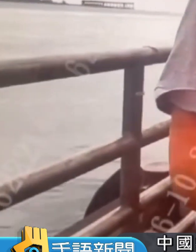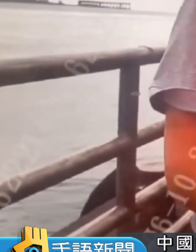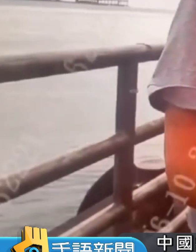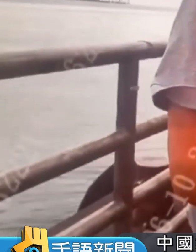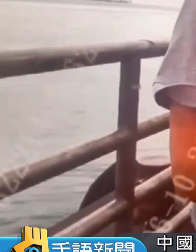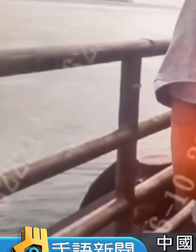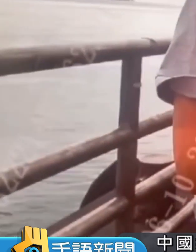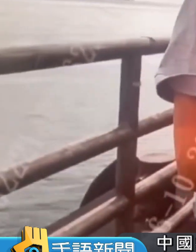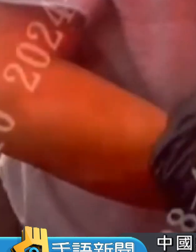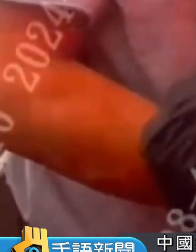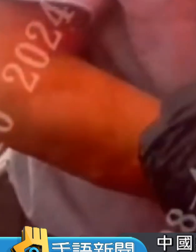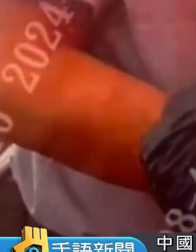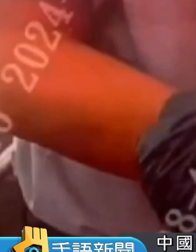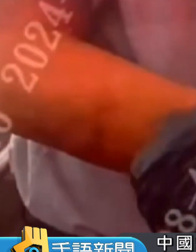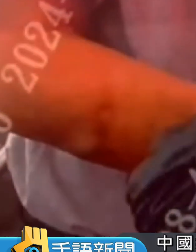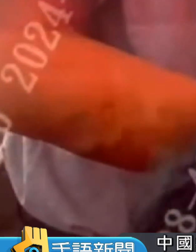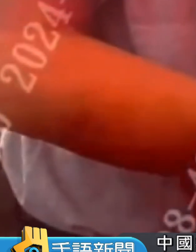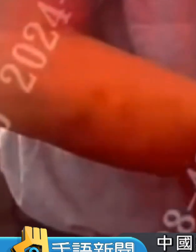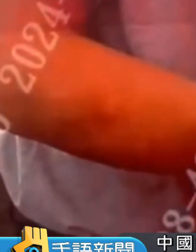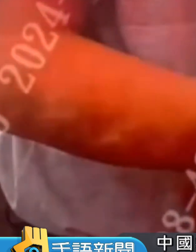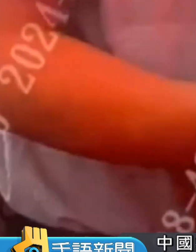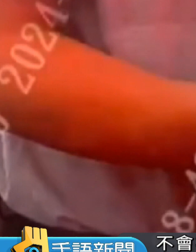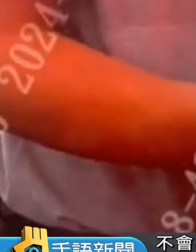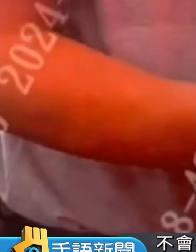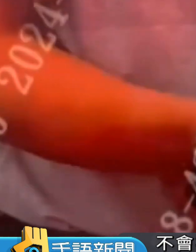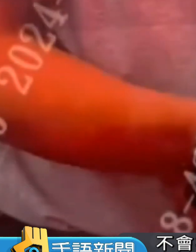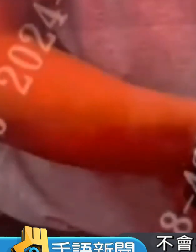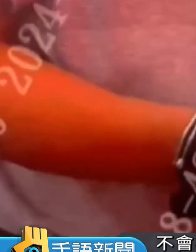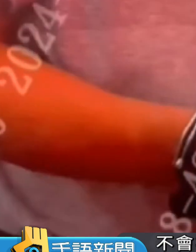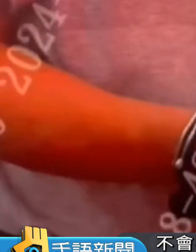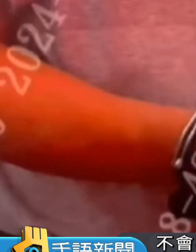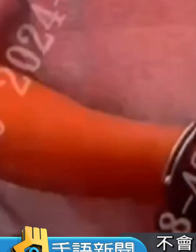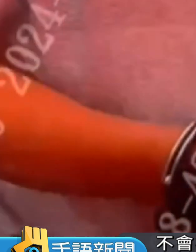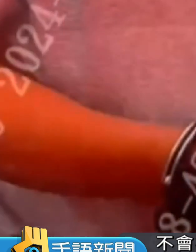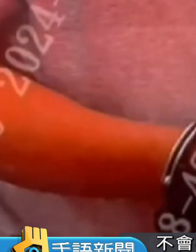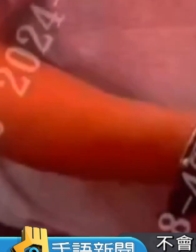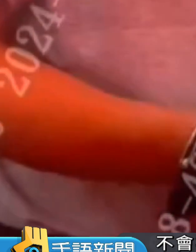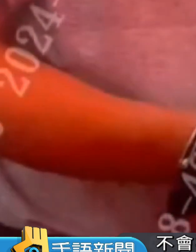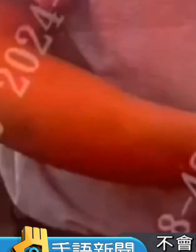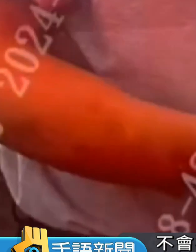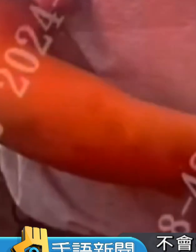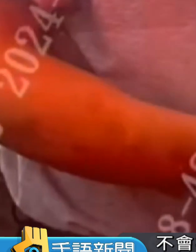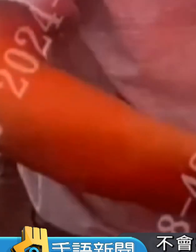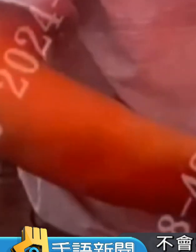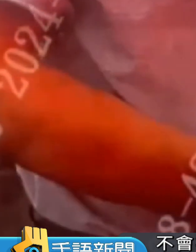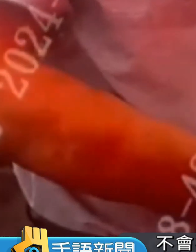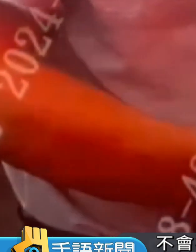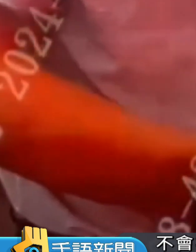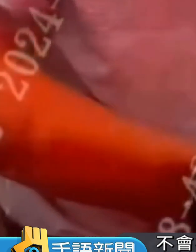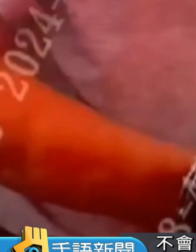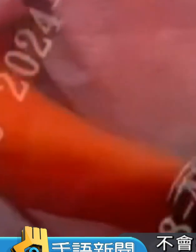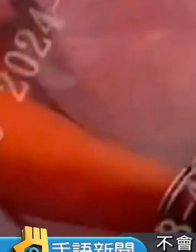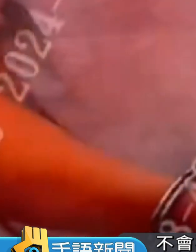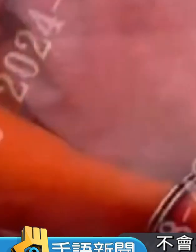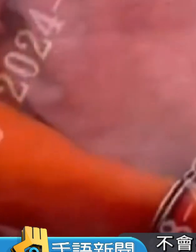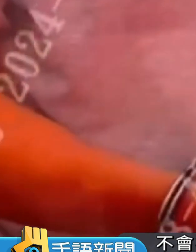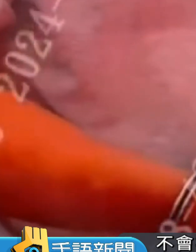役共军背景。海委会主委管碧林表示，不会相信阮男要投奔自由的说法，目前已由士林地检署分侦自案调